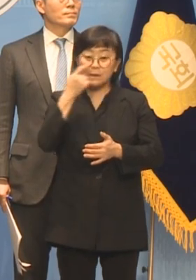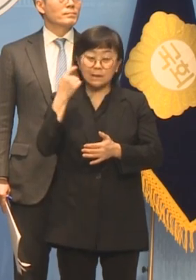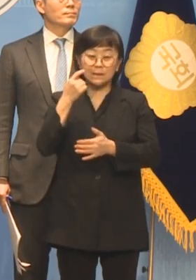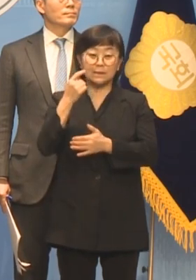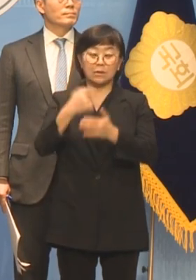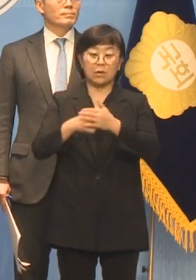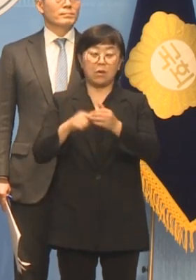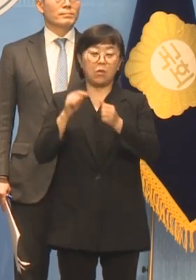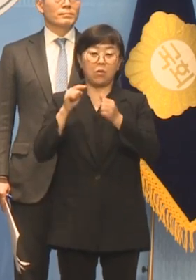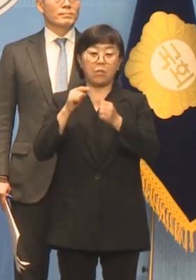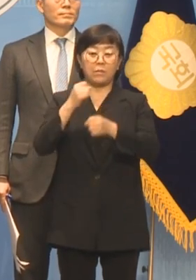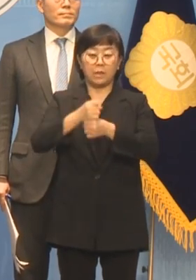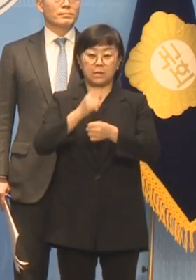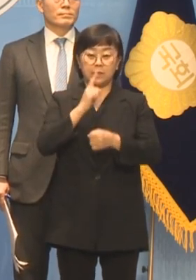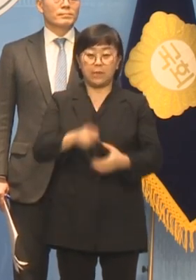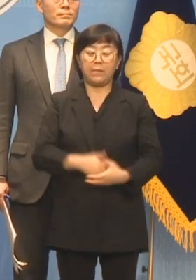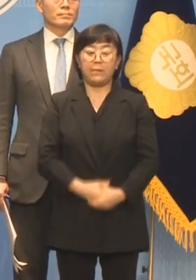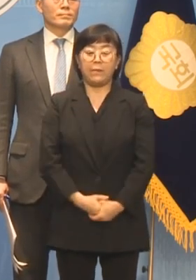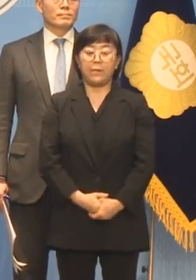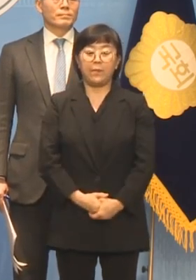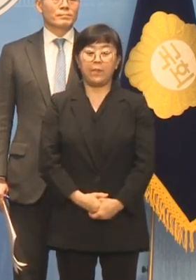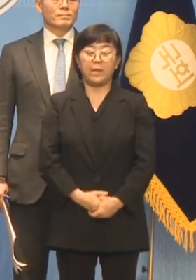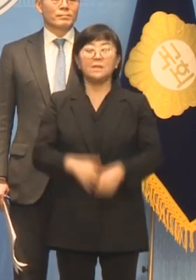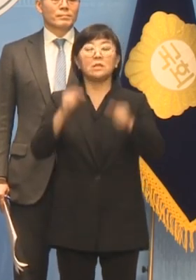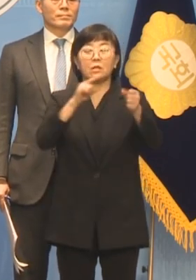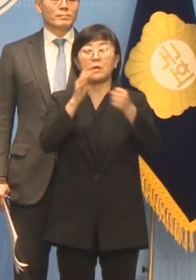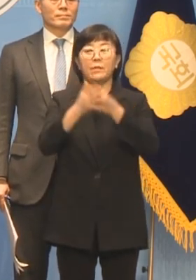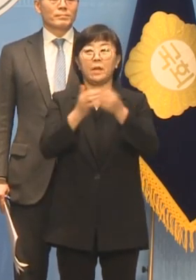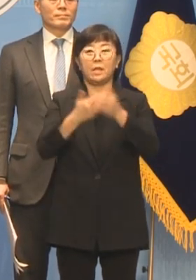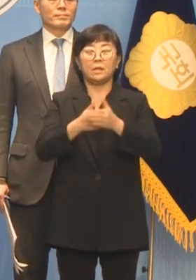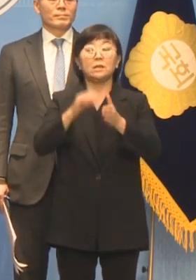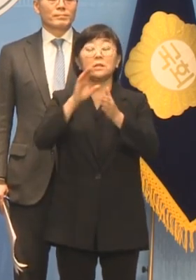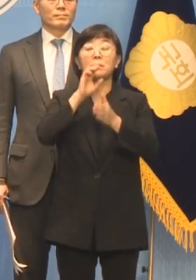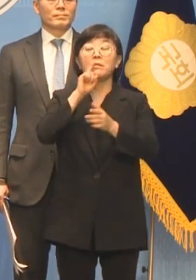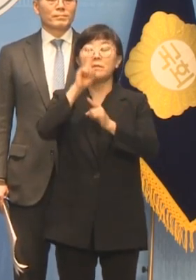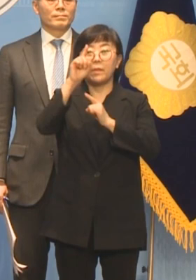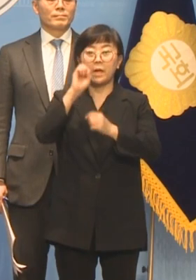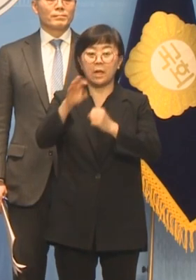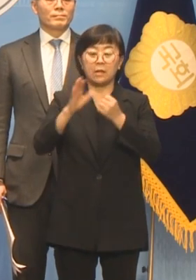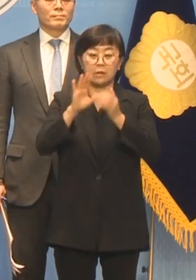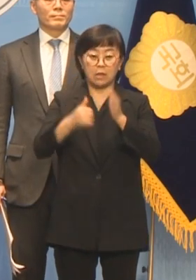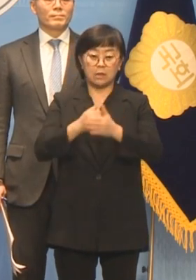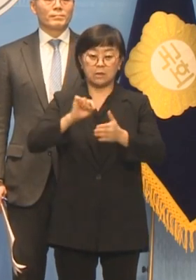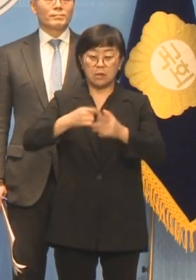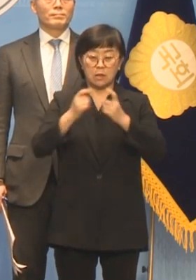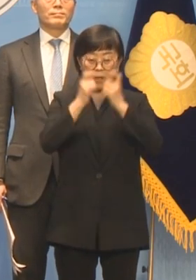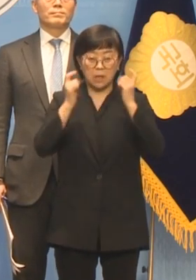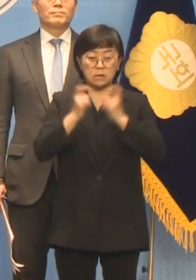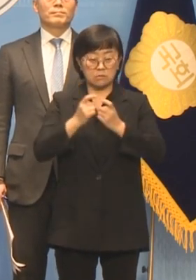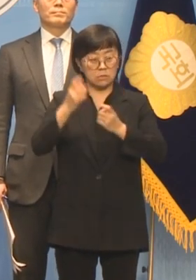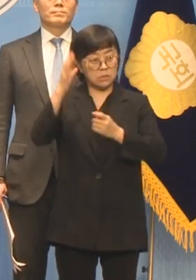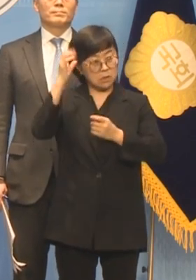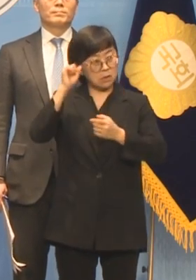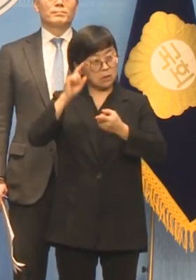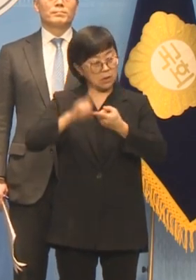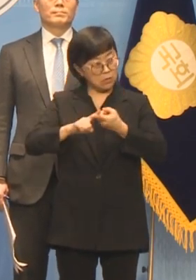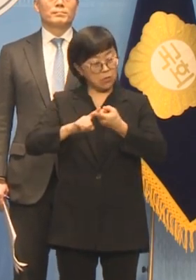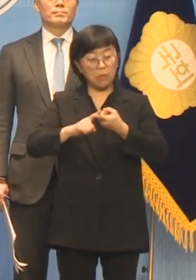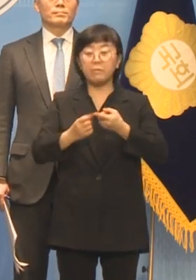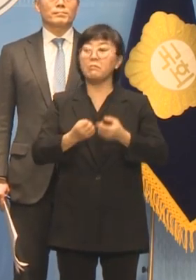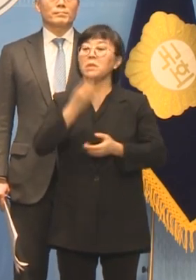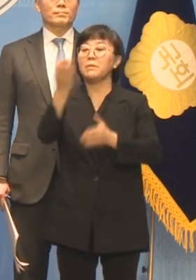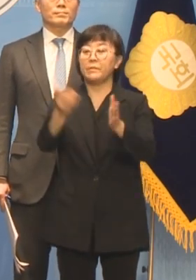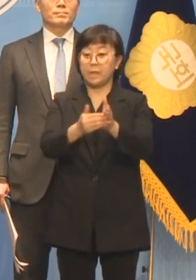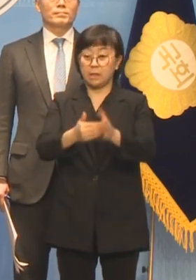것입니다. 증인 이모 씨는 증언 당시 자신의 주관적 기억에 그대로 맞춰서 진술을